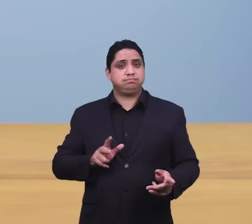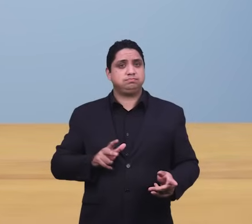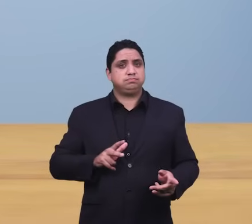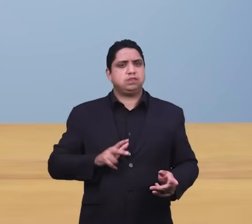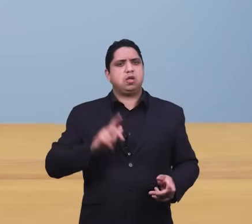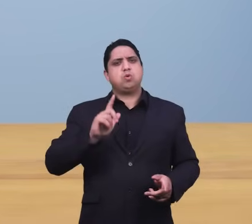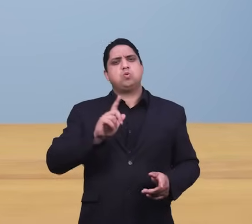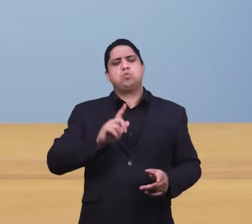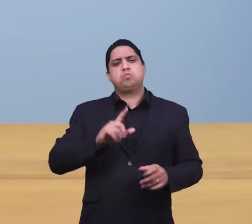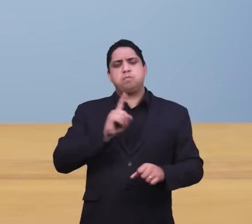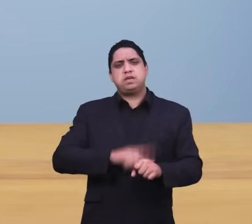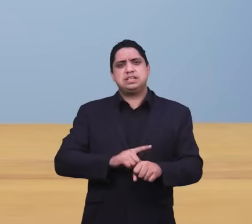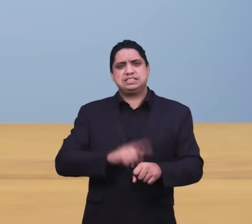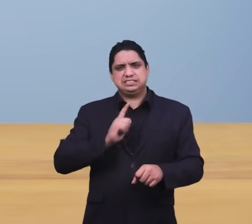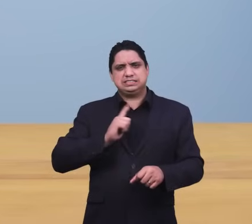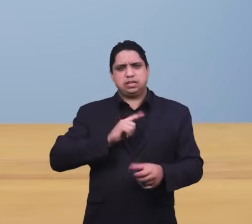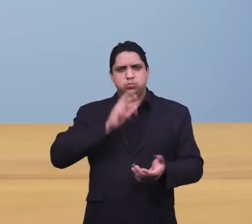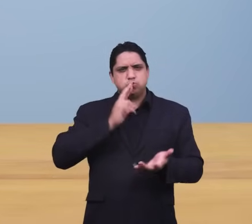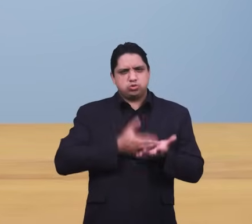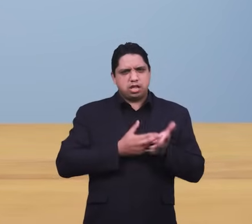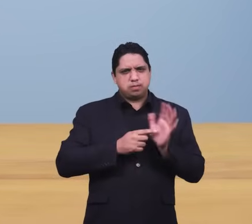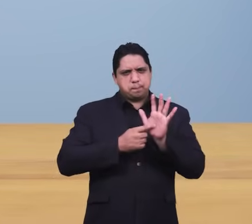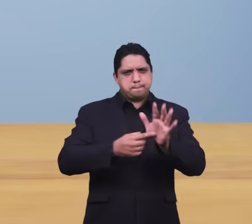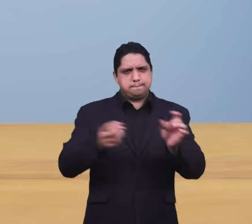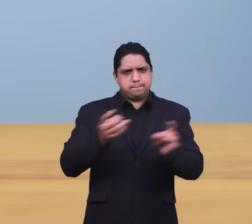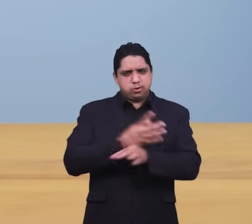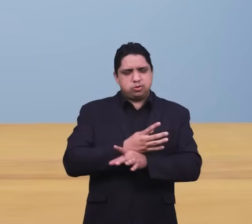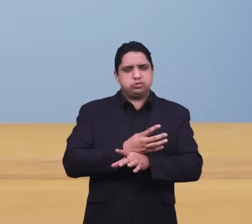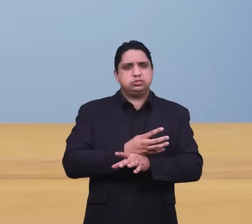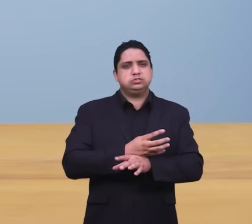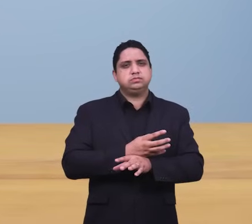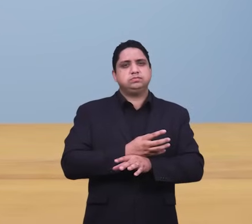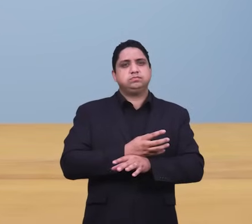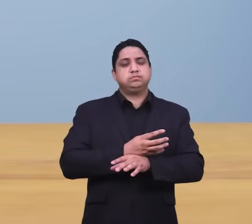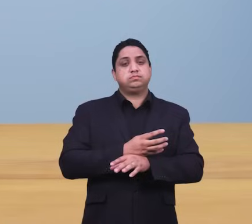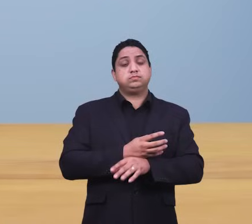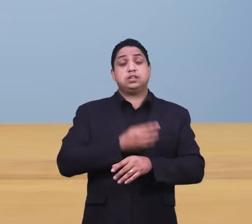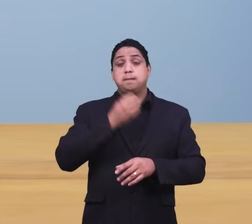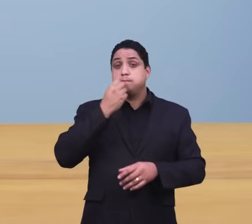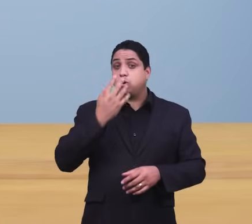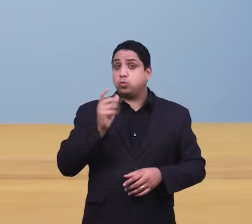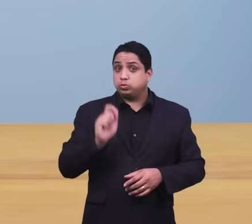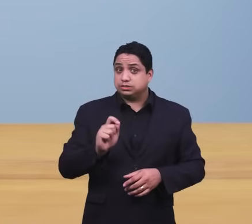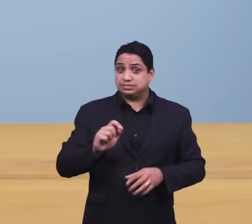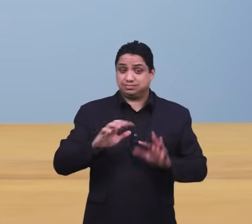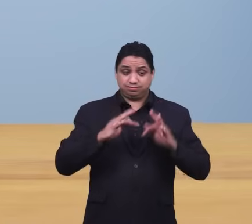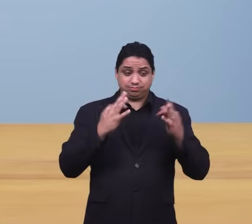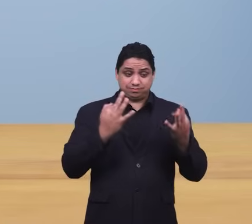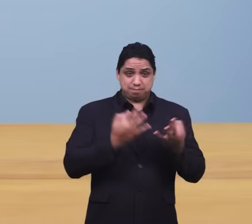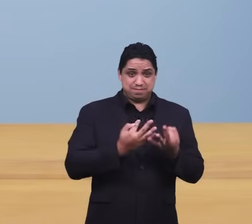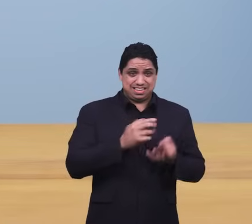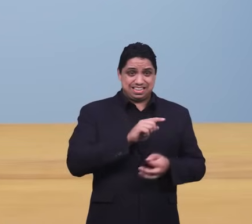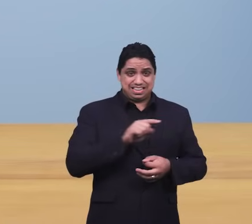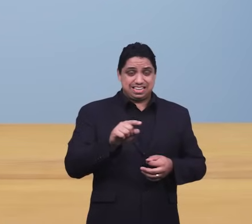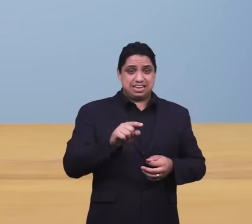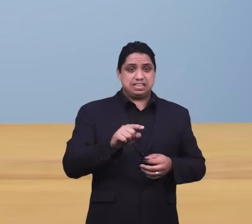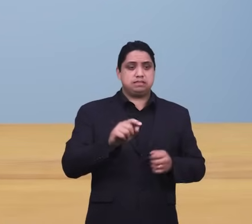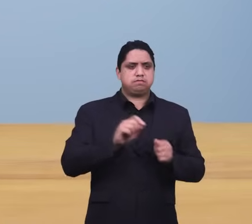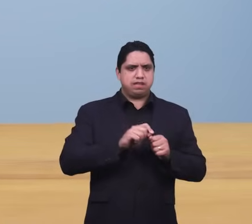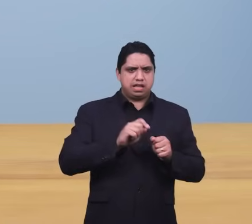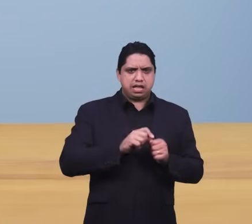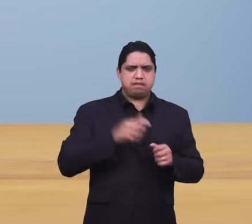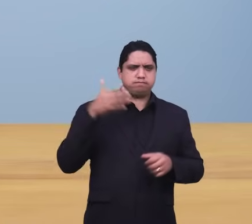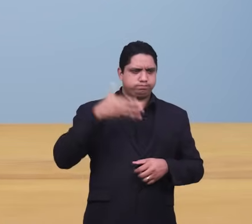com o diagnóstico, então nós precisamos dar o suporte. É muito bom que essas famílias façam